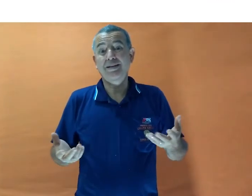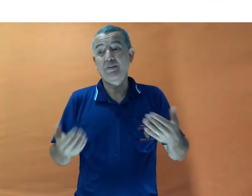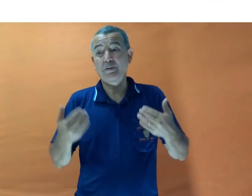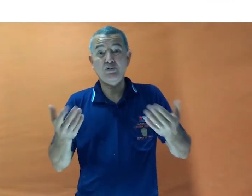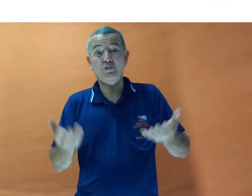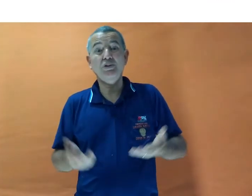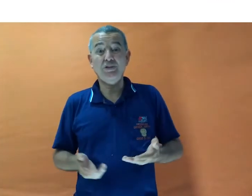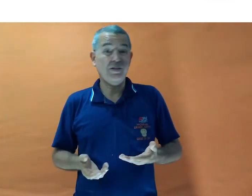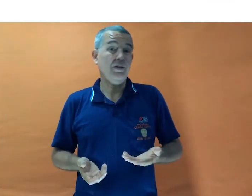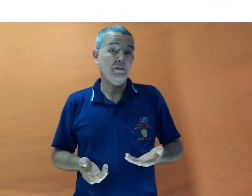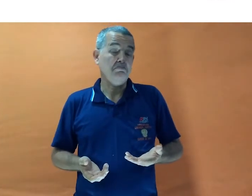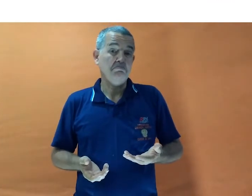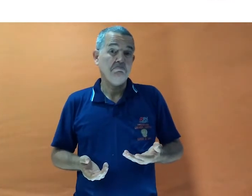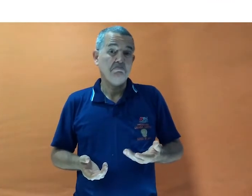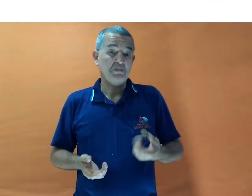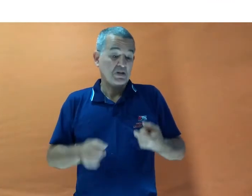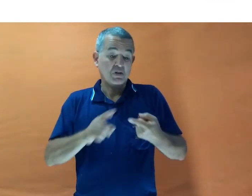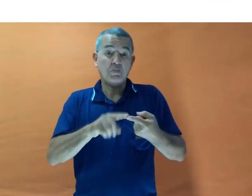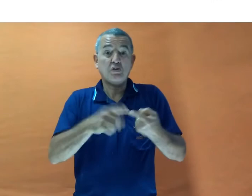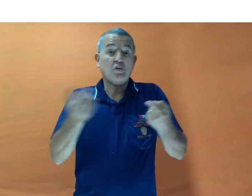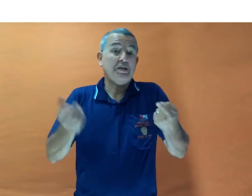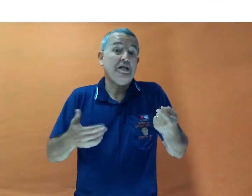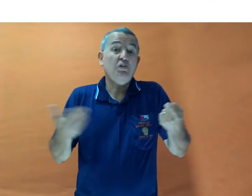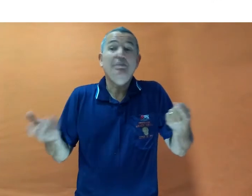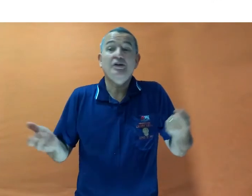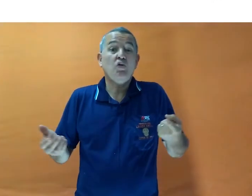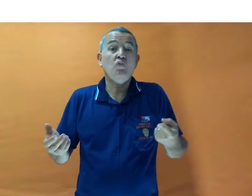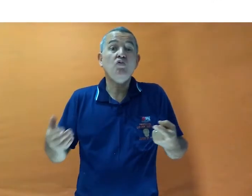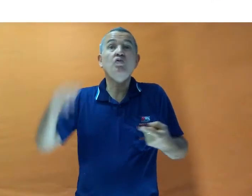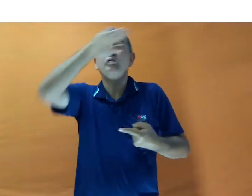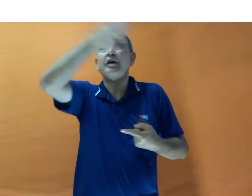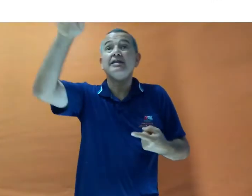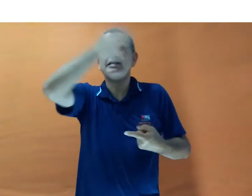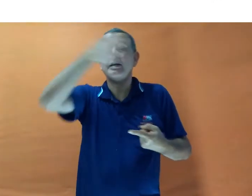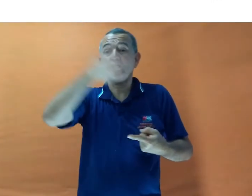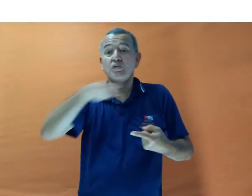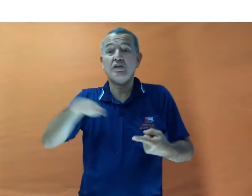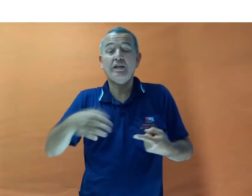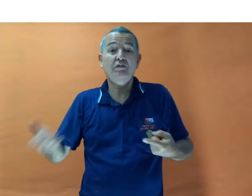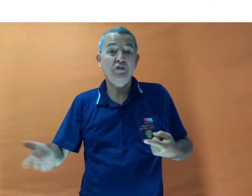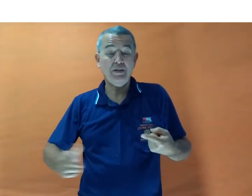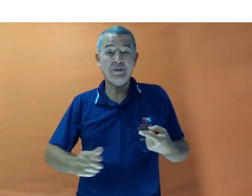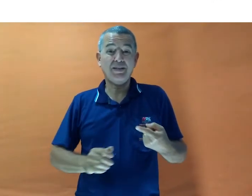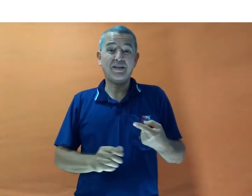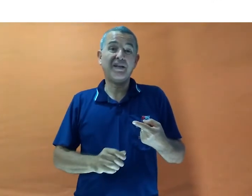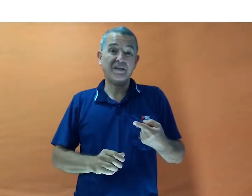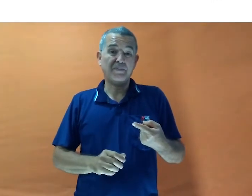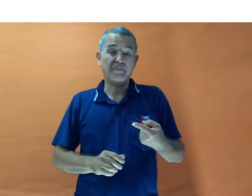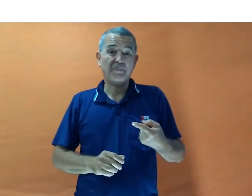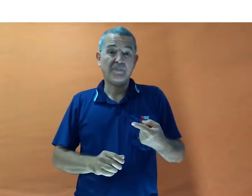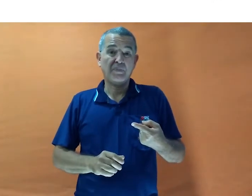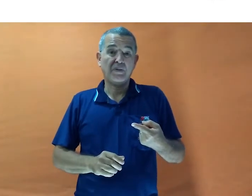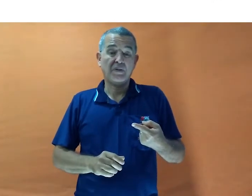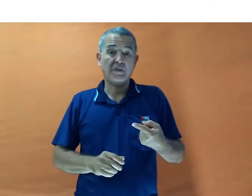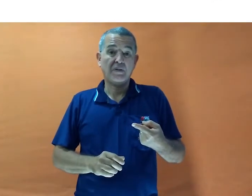de uma prateleira para o surdo entender. Eu posso começar com a mais comum, faz isso e já está feita a